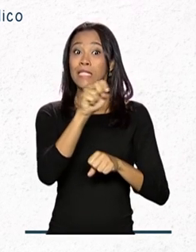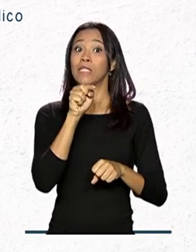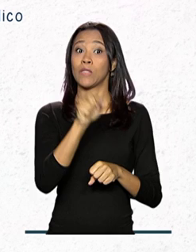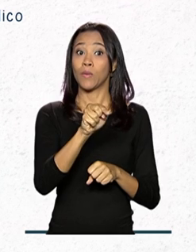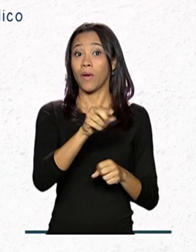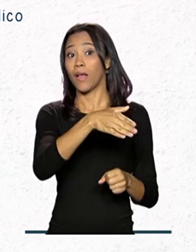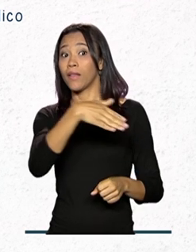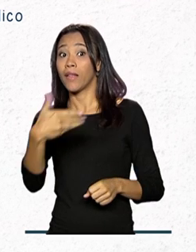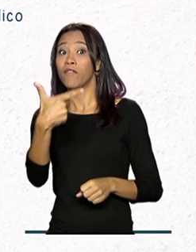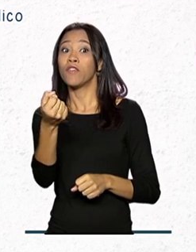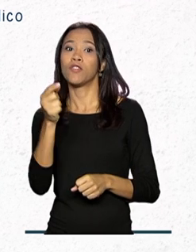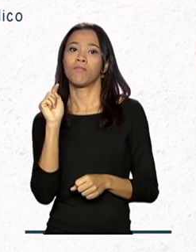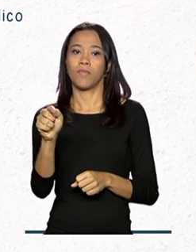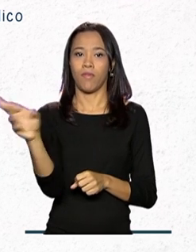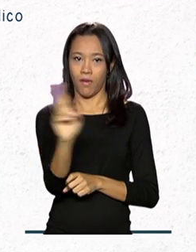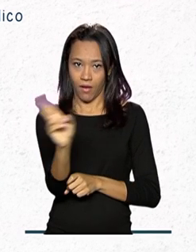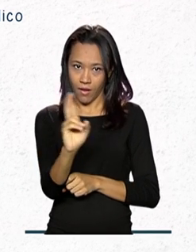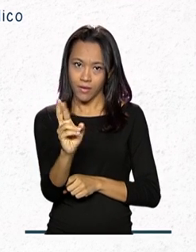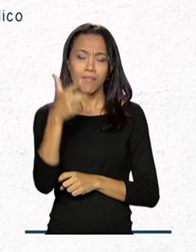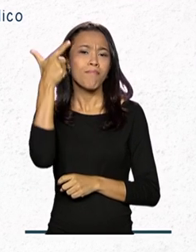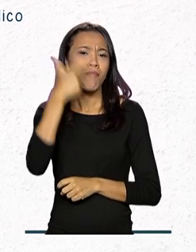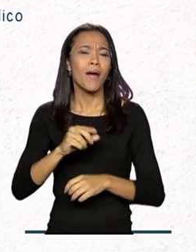20 mil reais. Saiba mais em